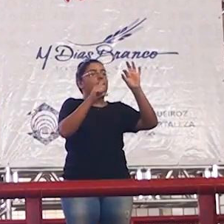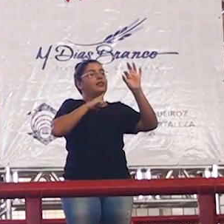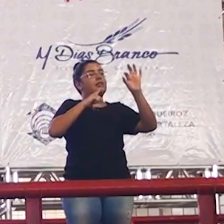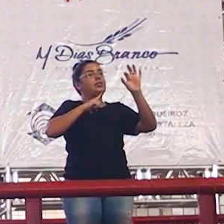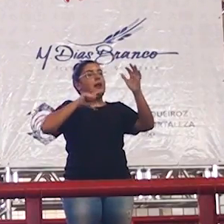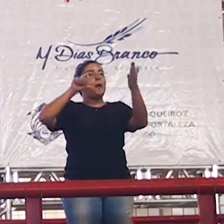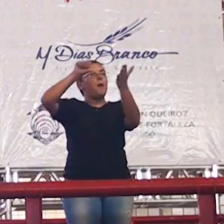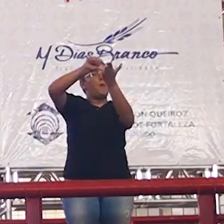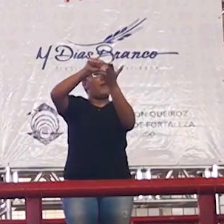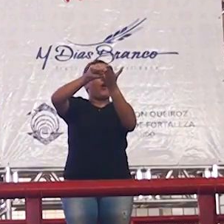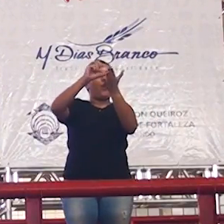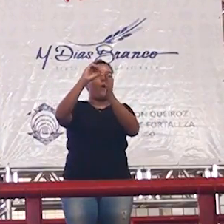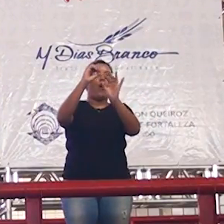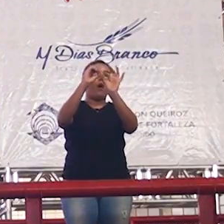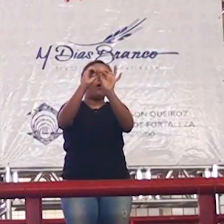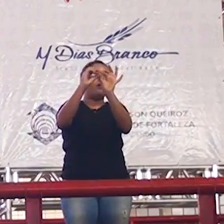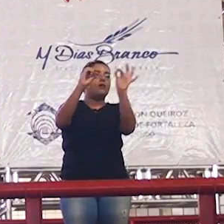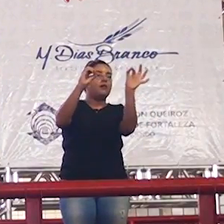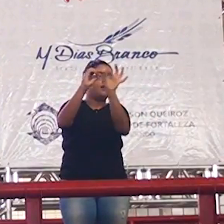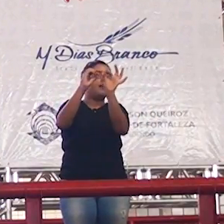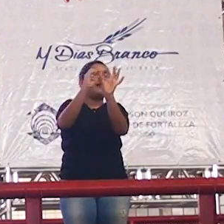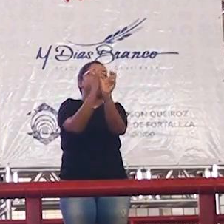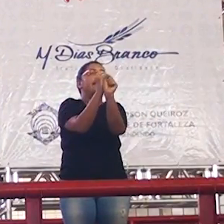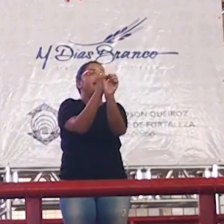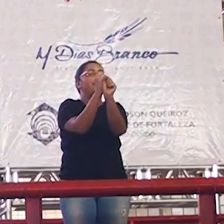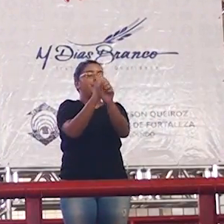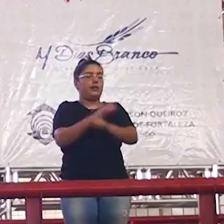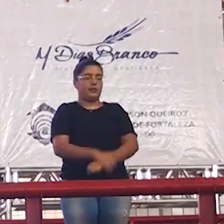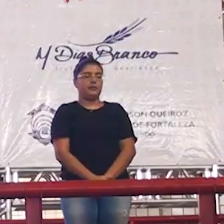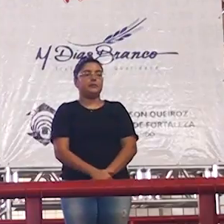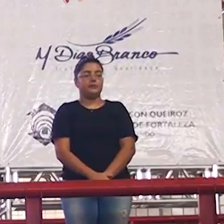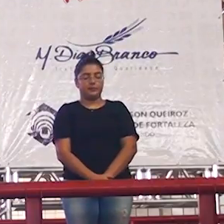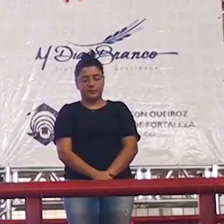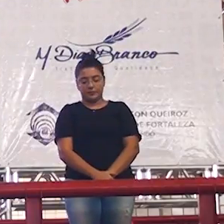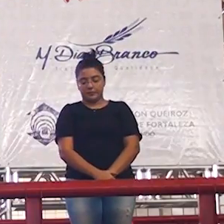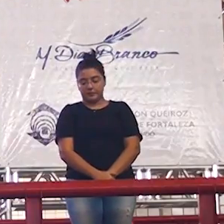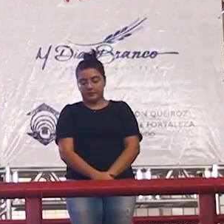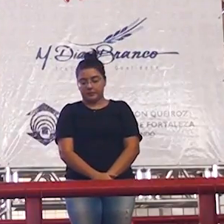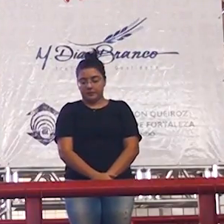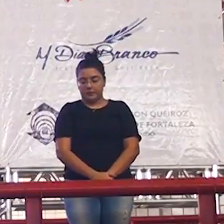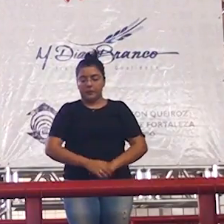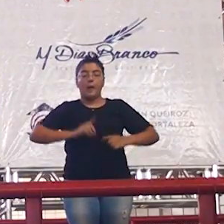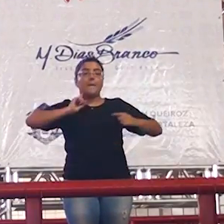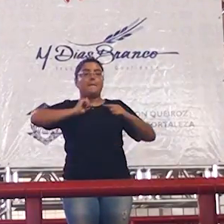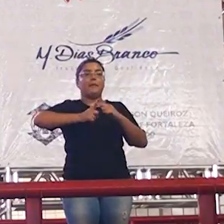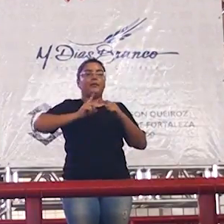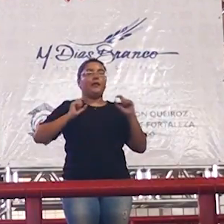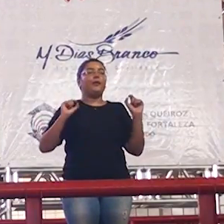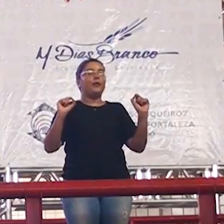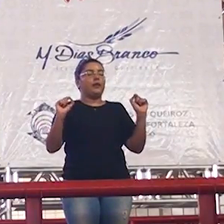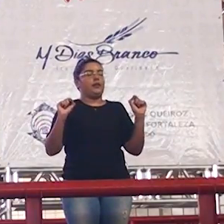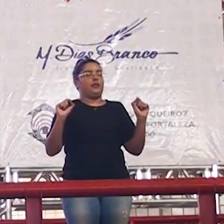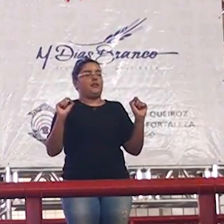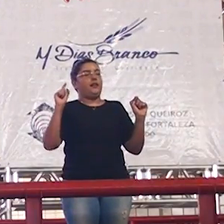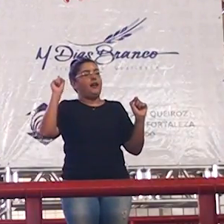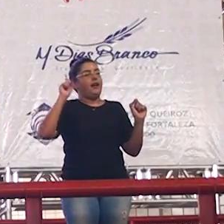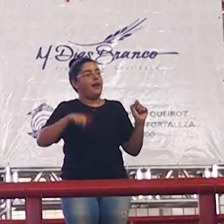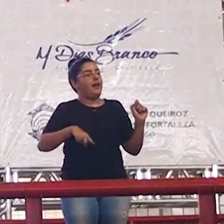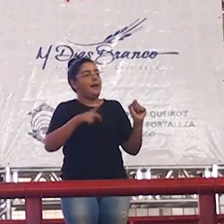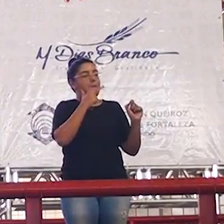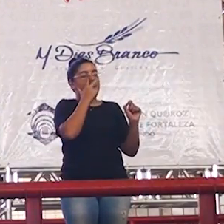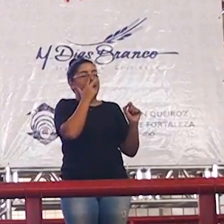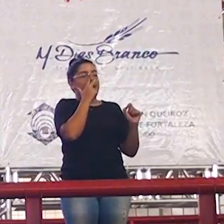do triângulo, o raio é 1/3 da altura. Porque essa divisão é justamente o centro